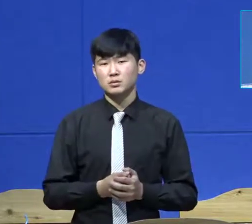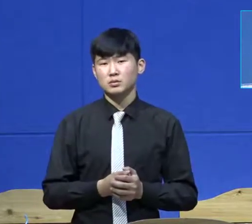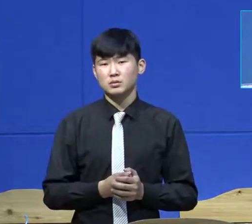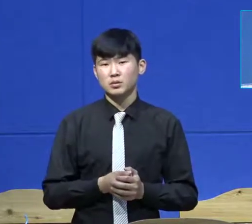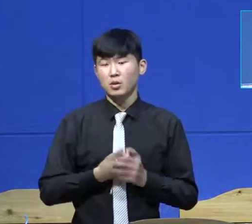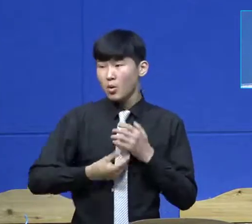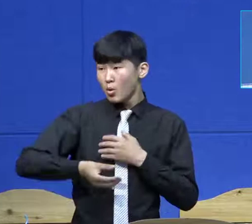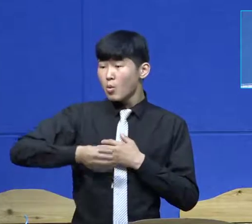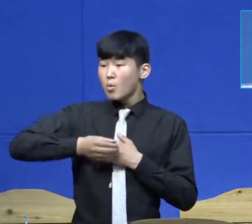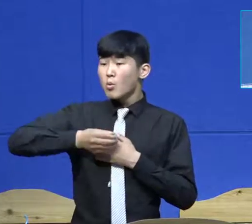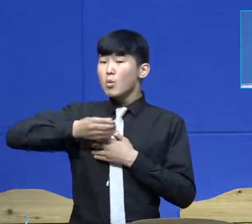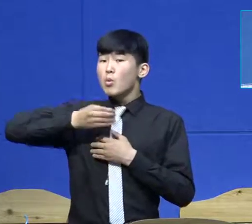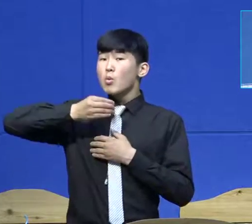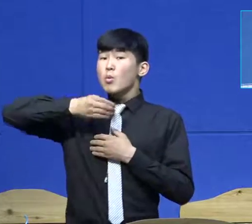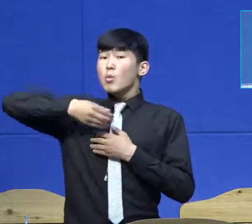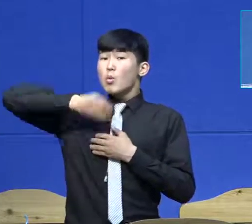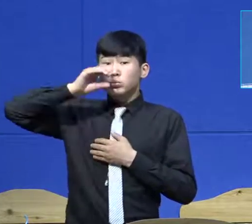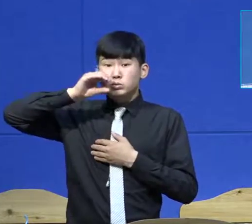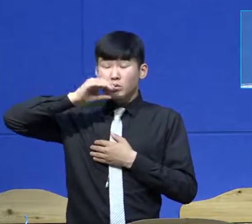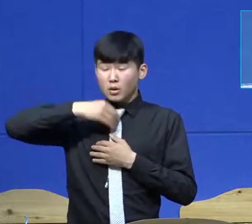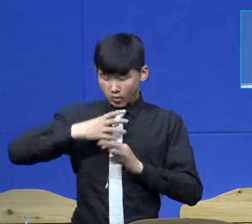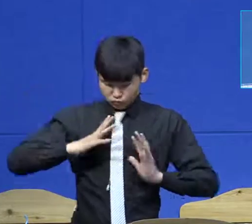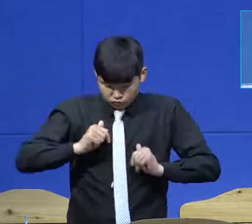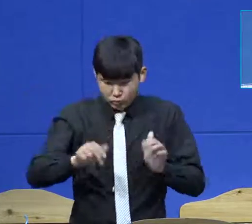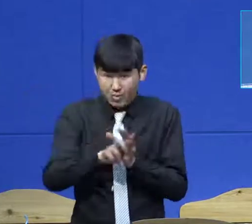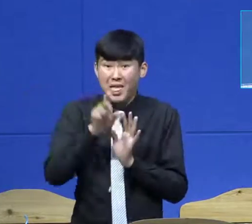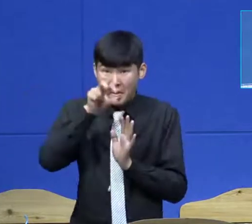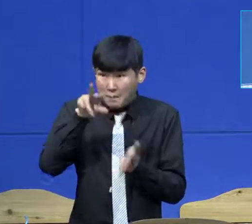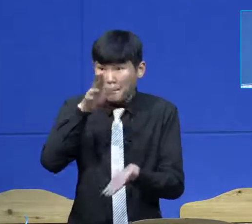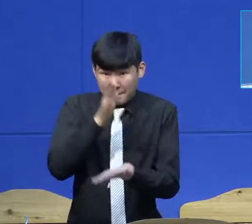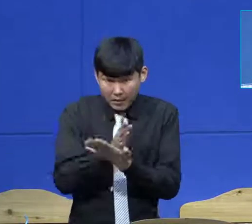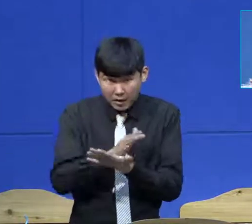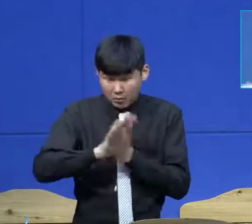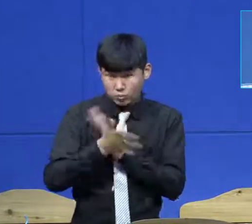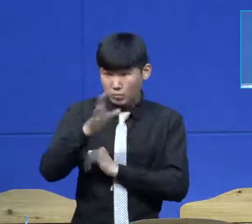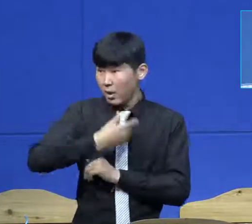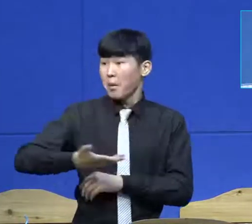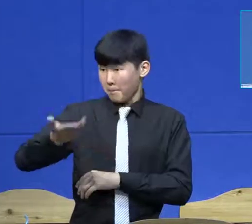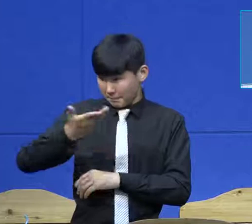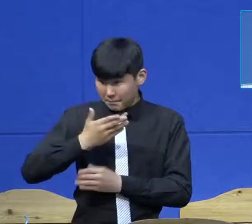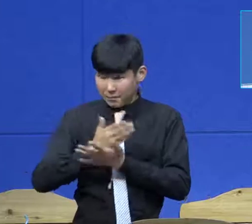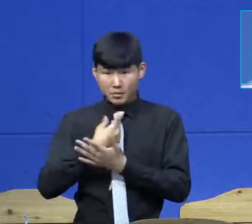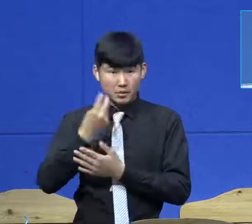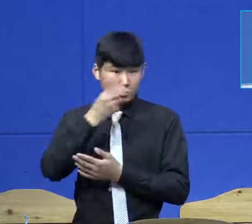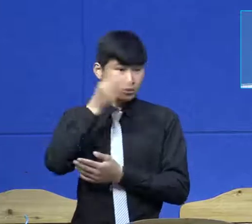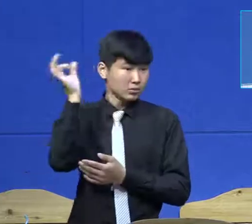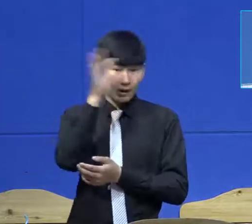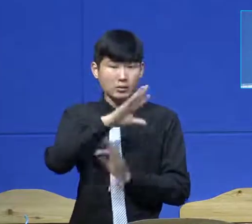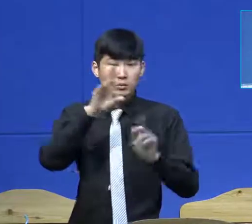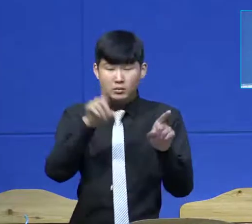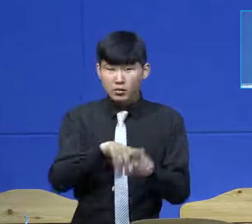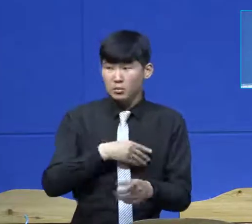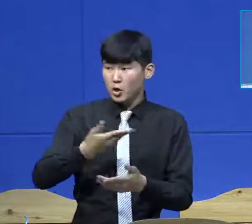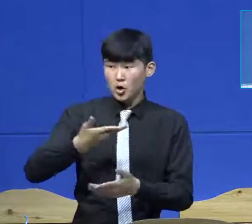Уухал юм болоо шууд идгэж болохоор юм байхад тэрийг тэр байгаа мөртлөө хүнд мэдхгүй царайлаад танихгүй царайлаад өөхгүй